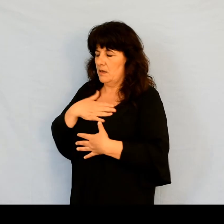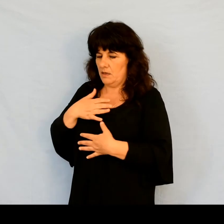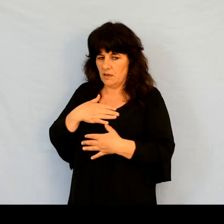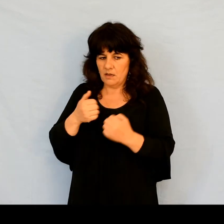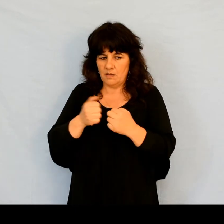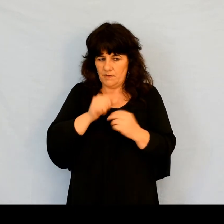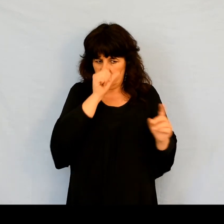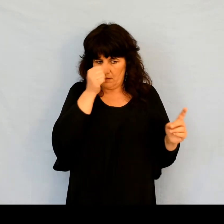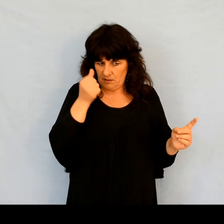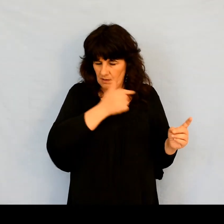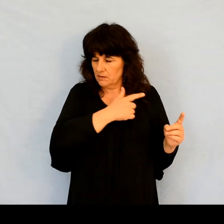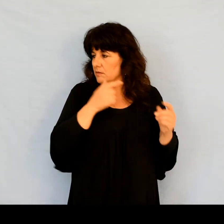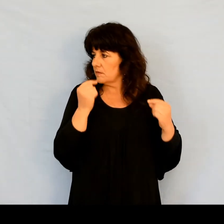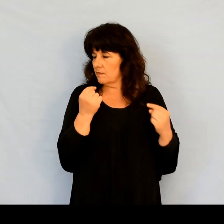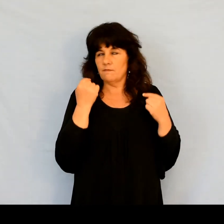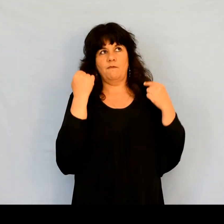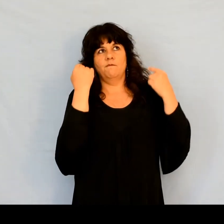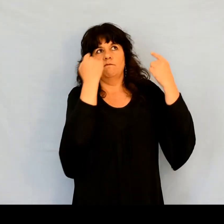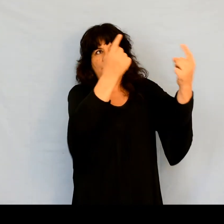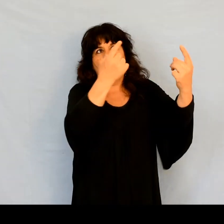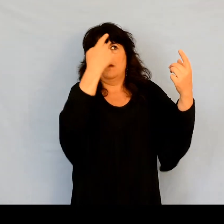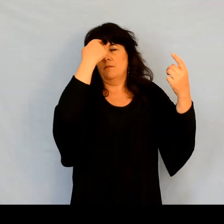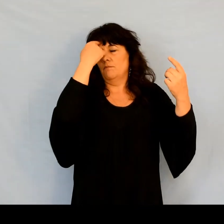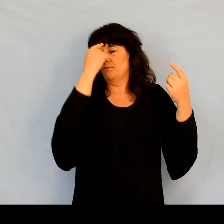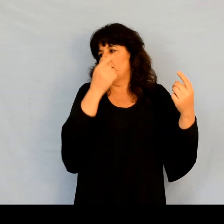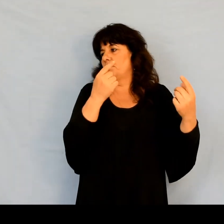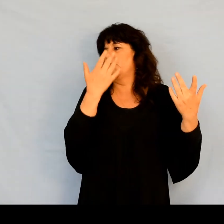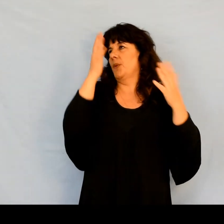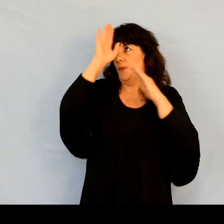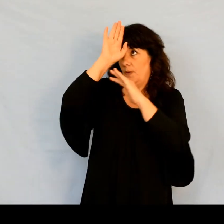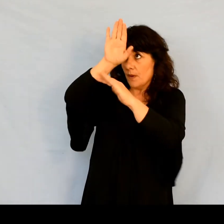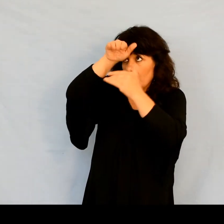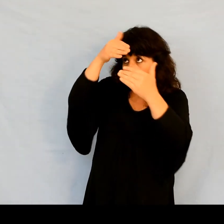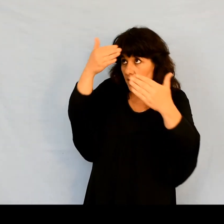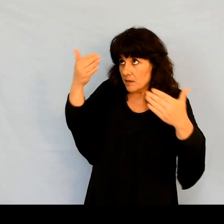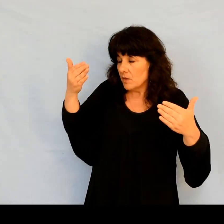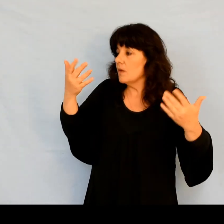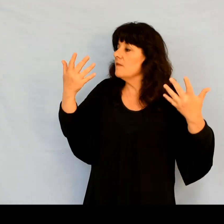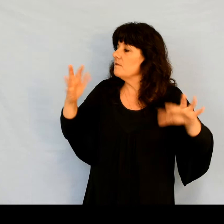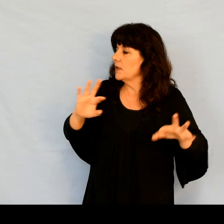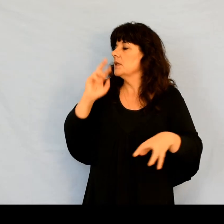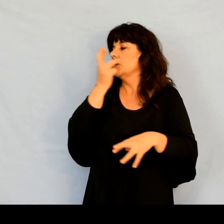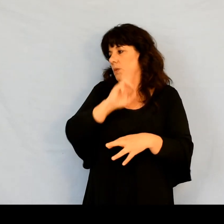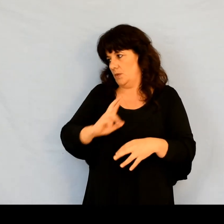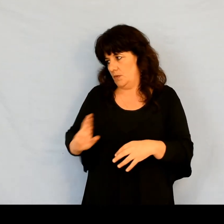jusque là-bas pour adorer, puis nous reviendrons vers vous. »